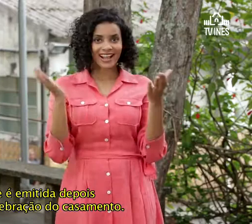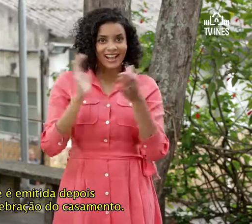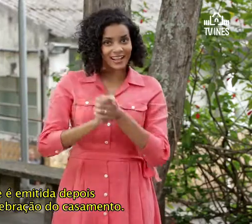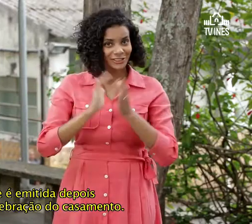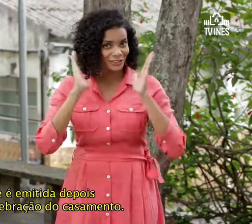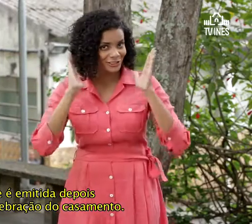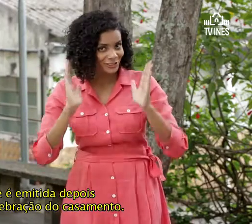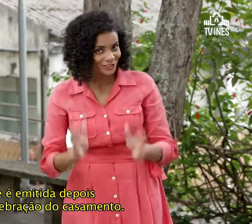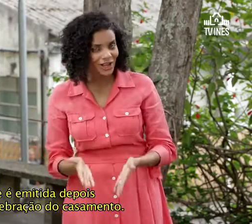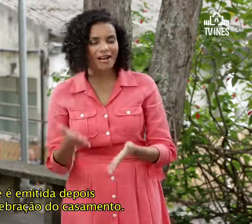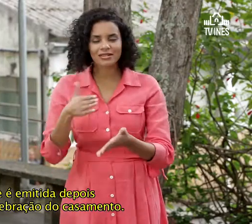celebração do casamento.